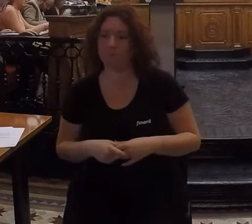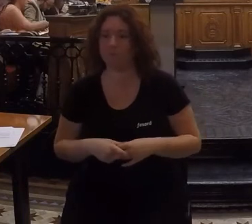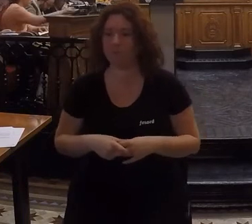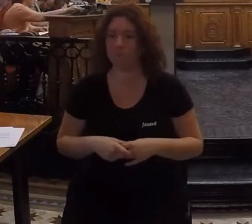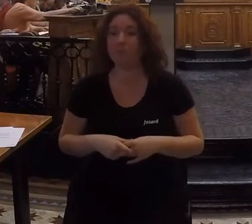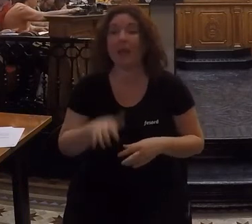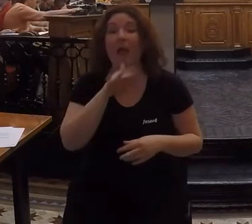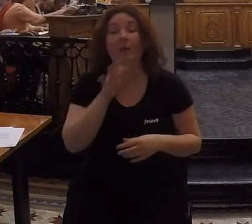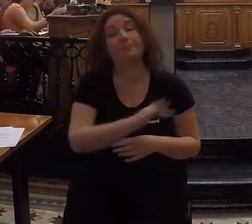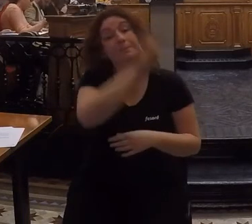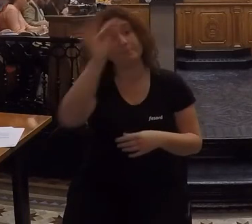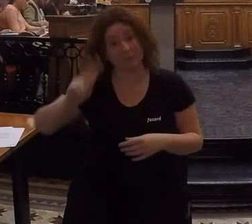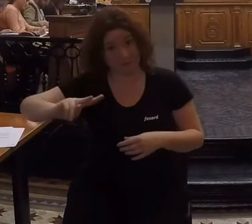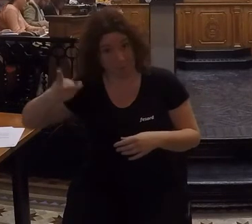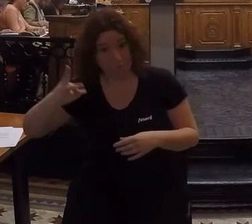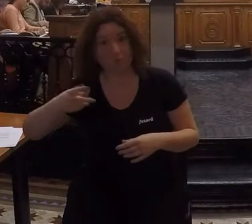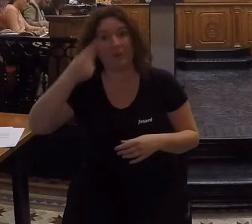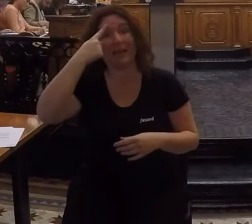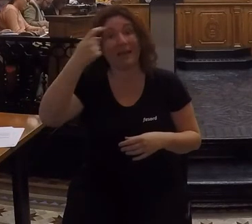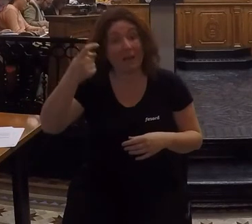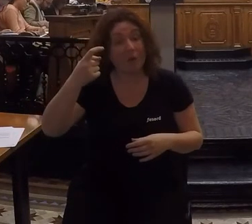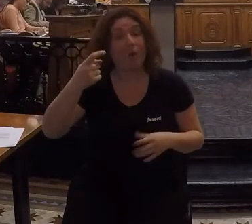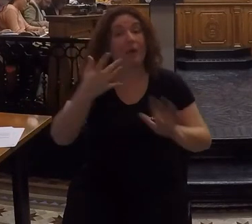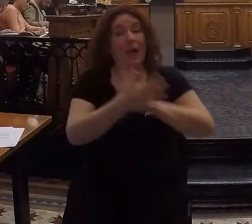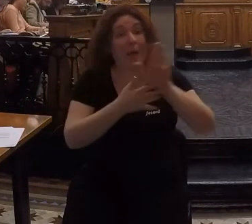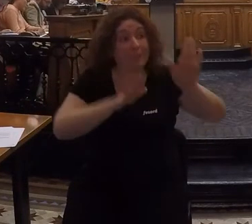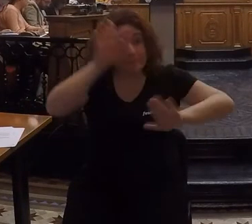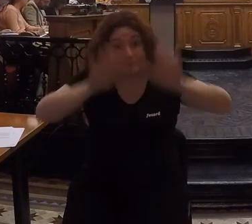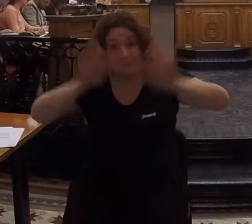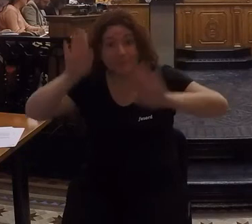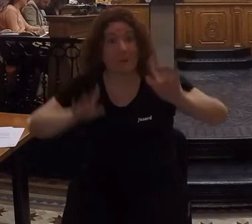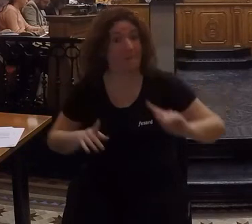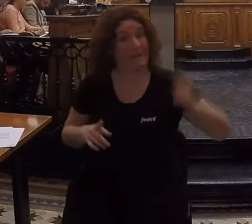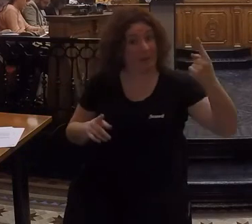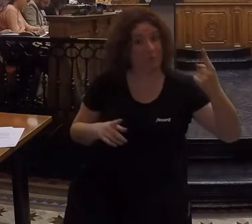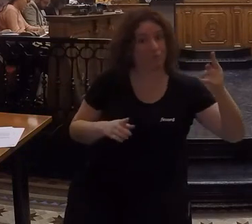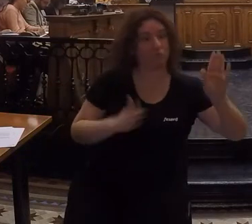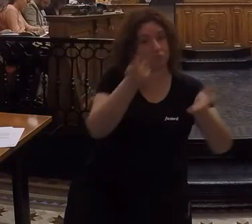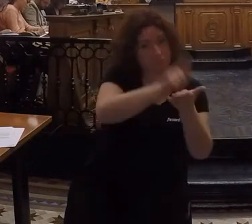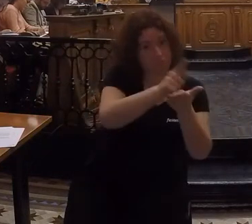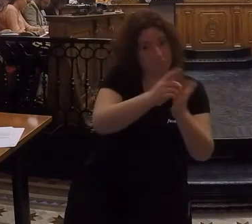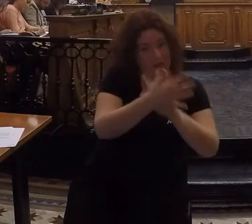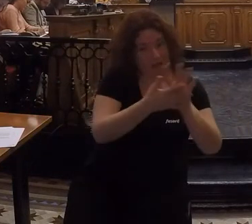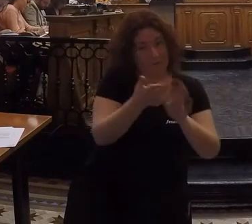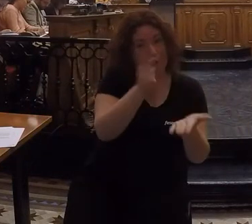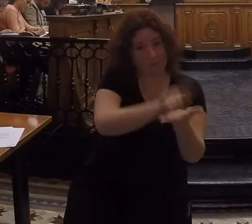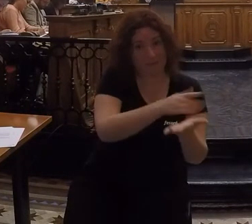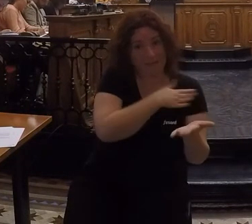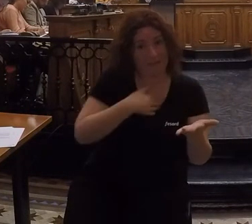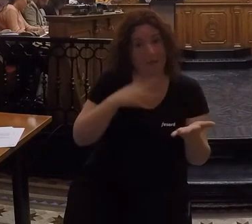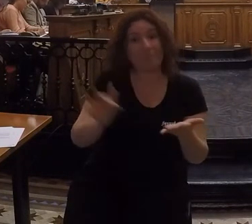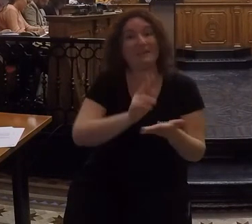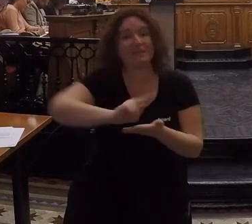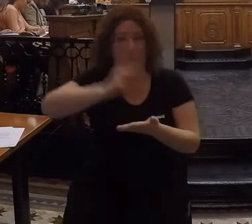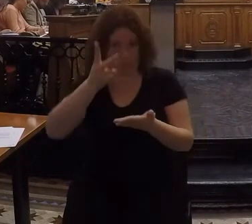que todas las formaciones políticas que intervinieron en el primero desean volver a hacerlo. Veo que la señora Moyá también desea intervenir en representación del